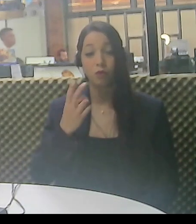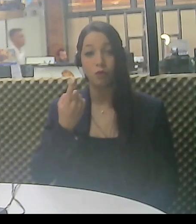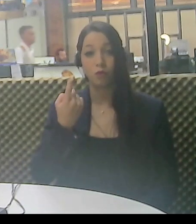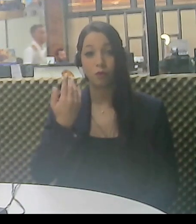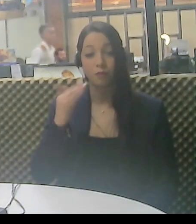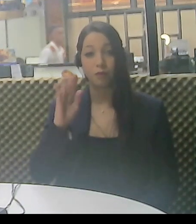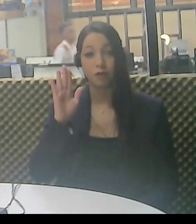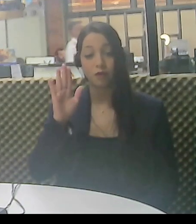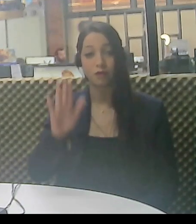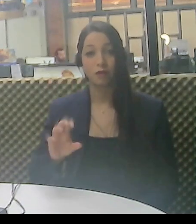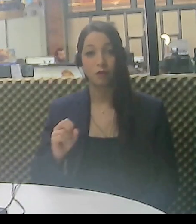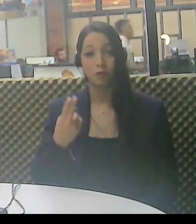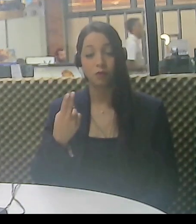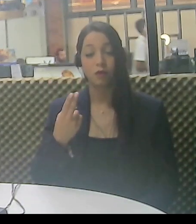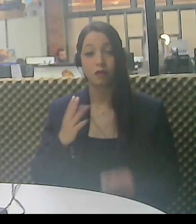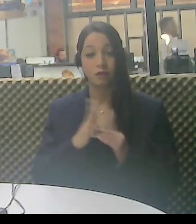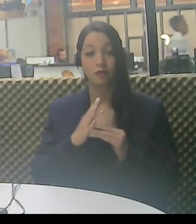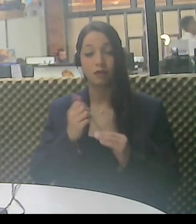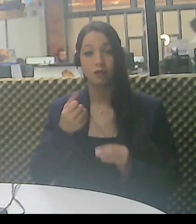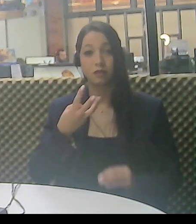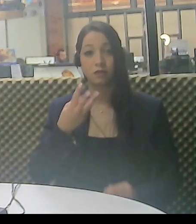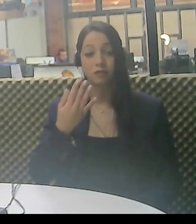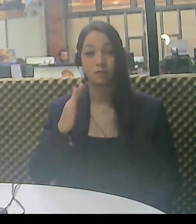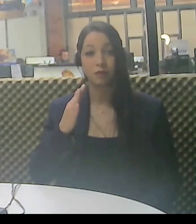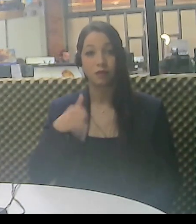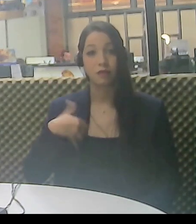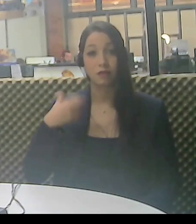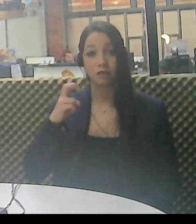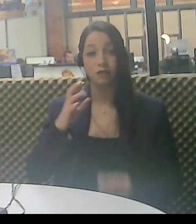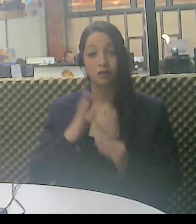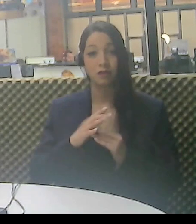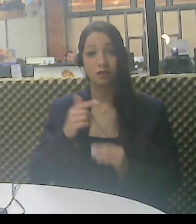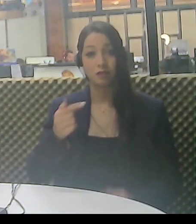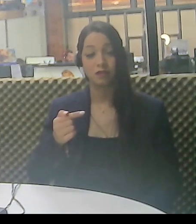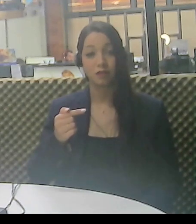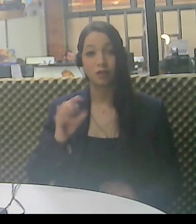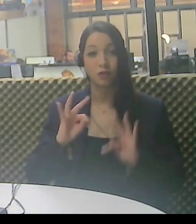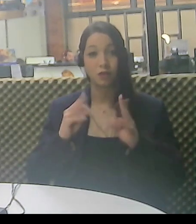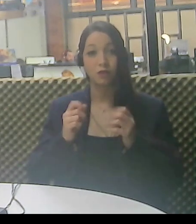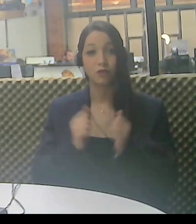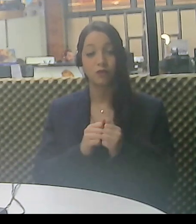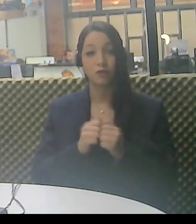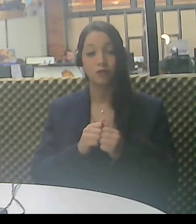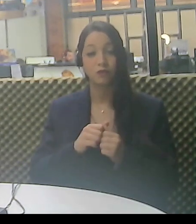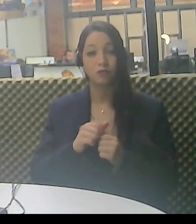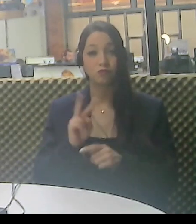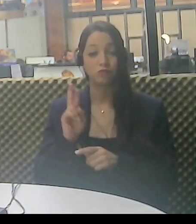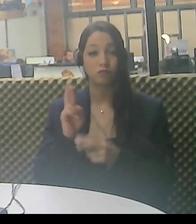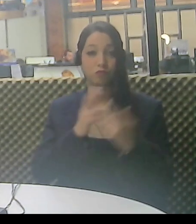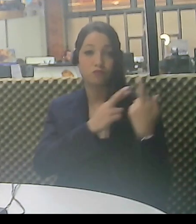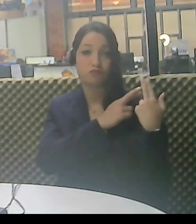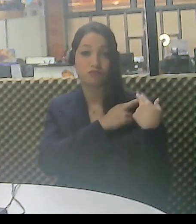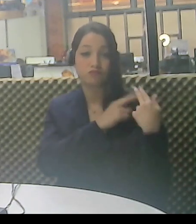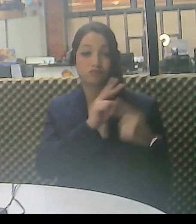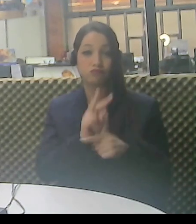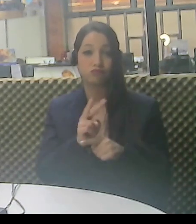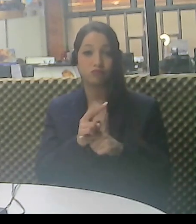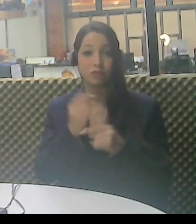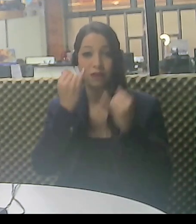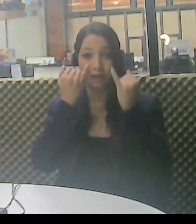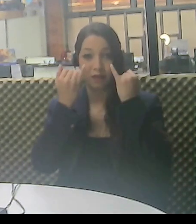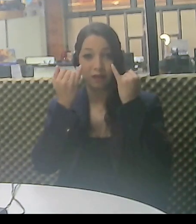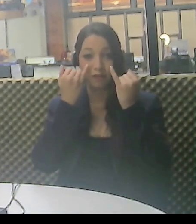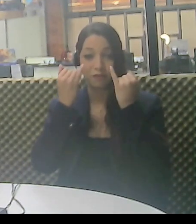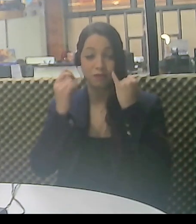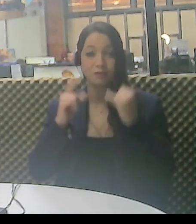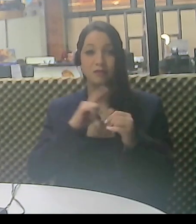tarde até às 3h30 para crianças de 5 a 7 anos, todas acompanhados por um responsável. Mais informações